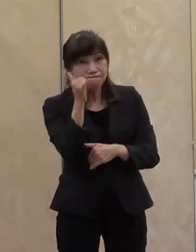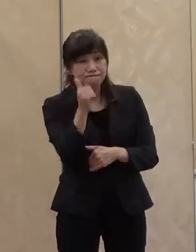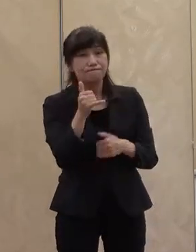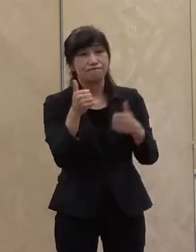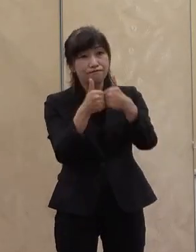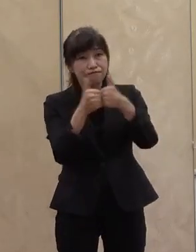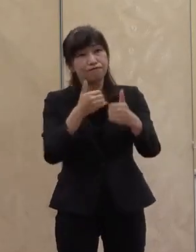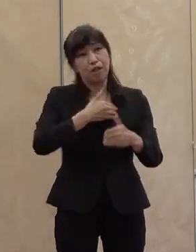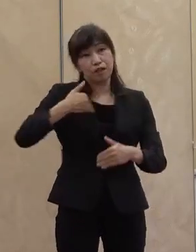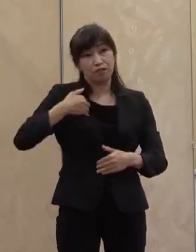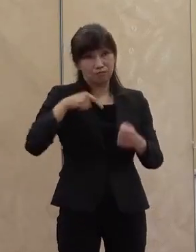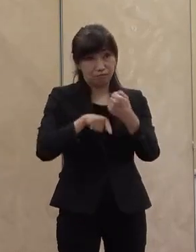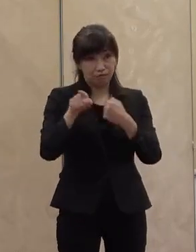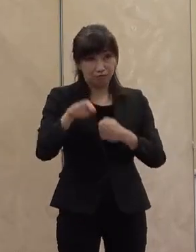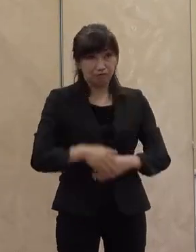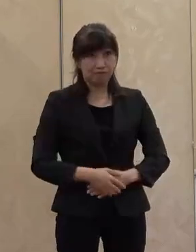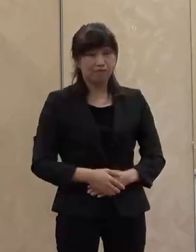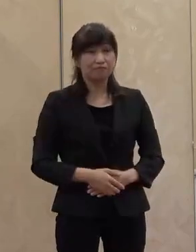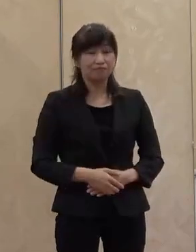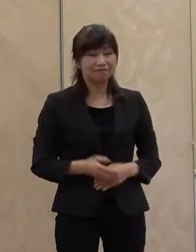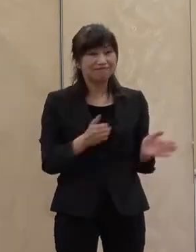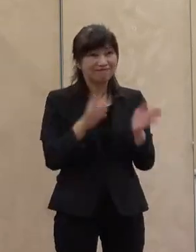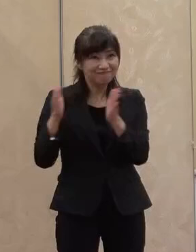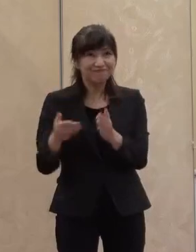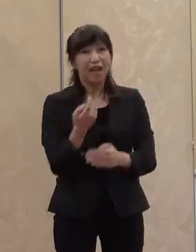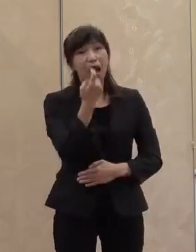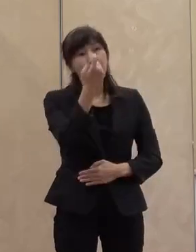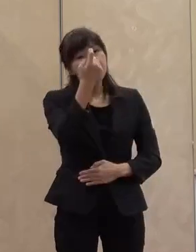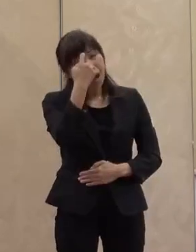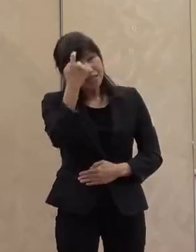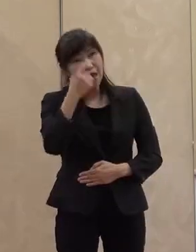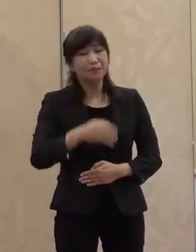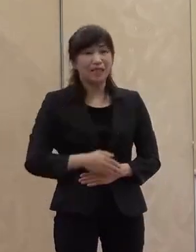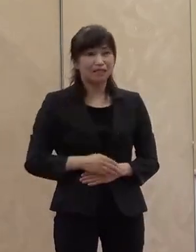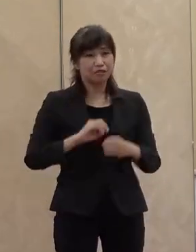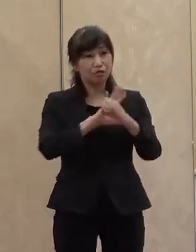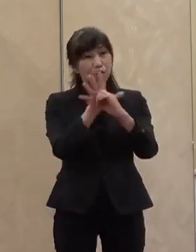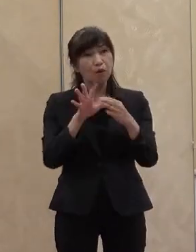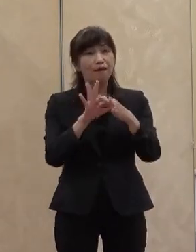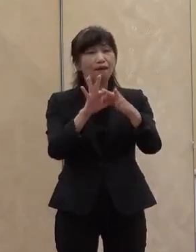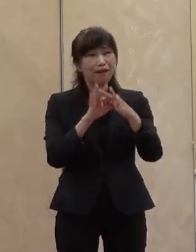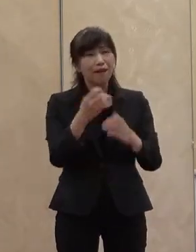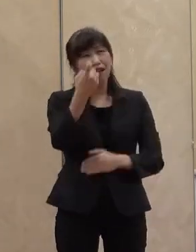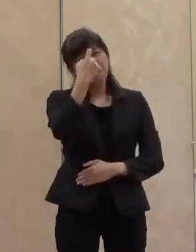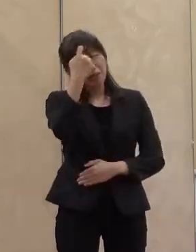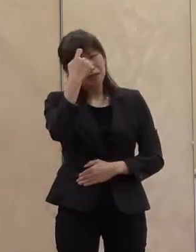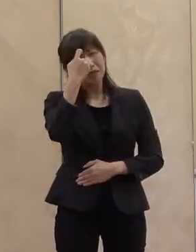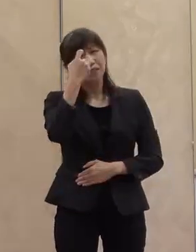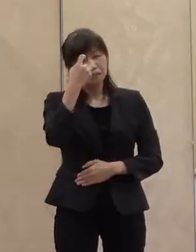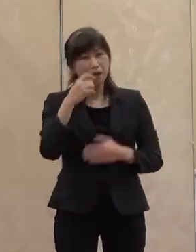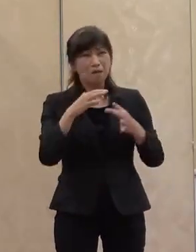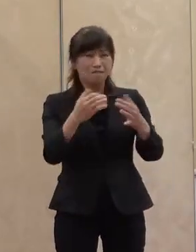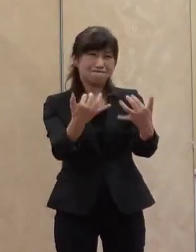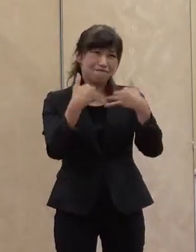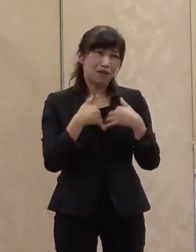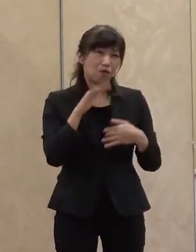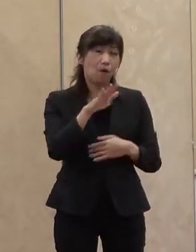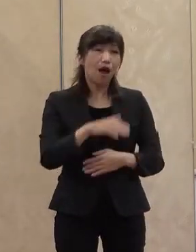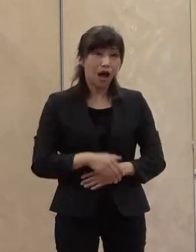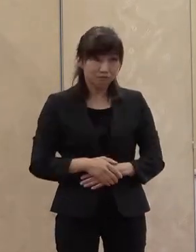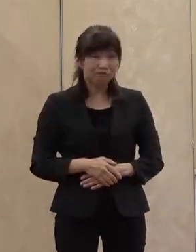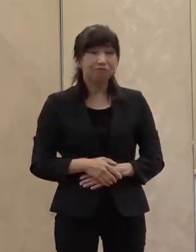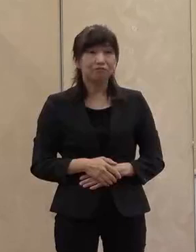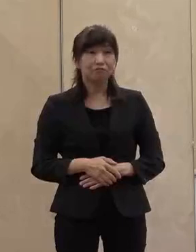かね。これは学びです。コロナ禍においてやはり学びの影響も大きく受けています。まず4月5